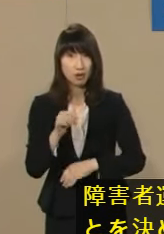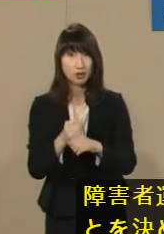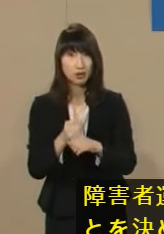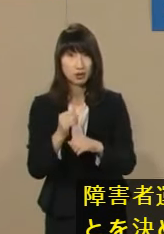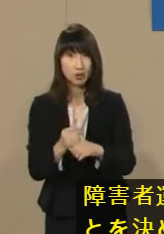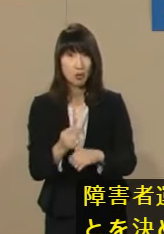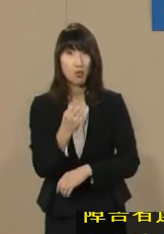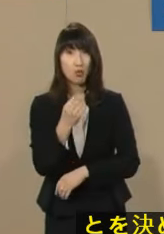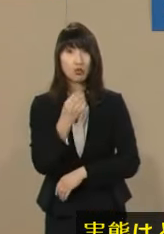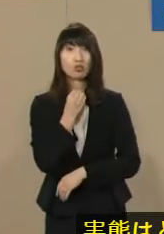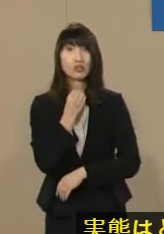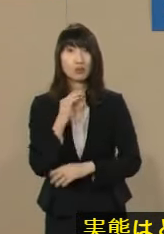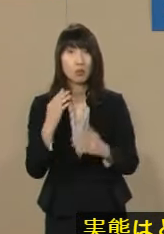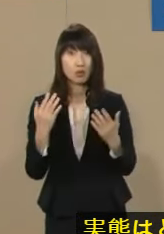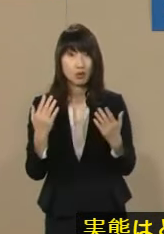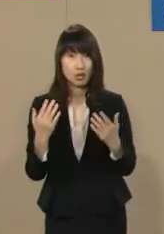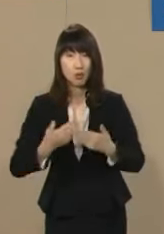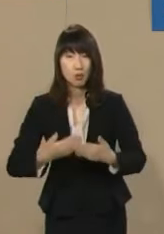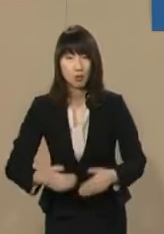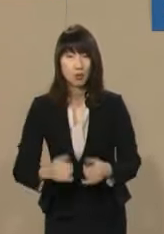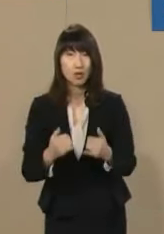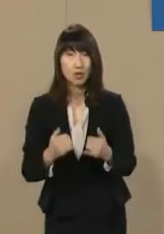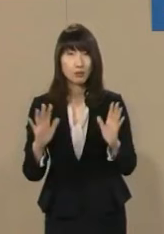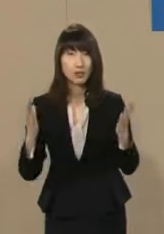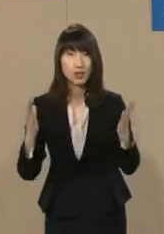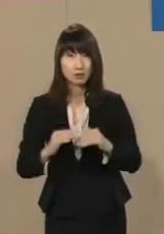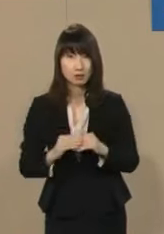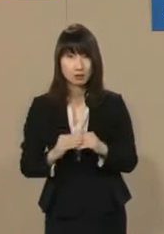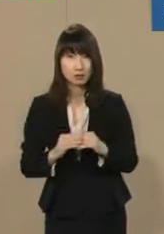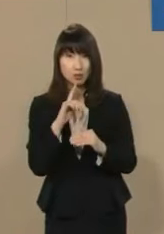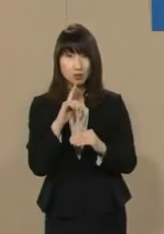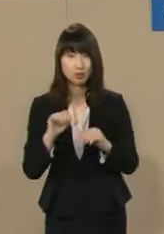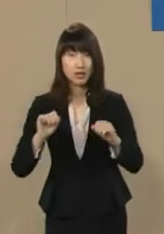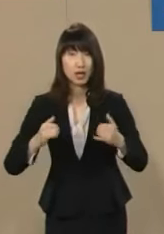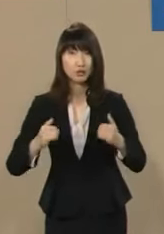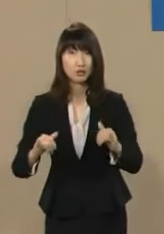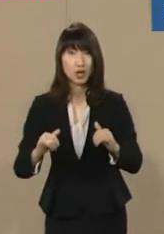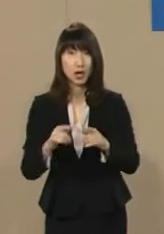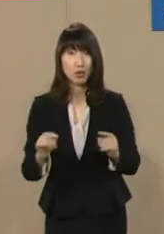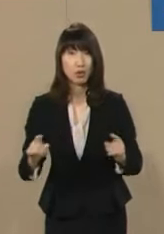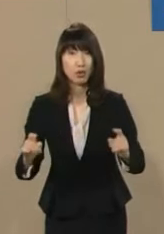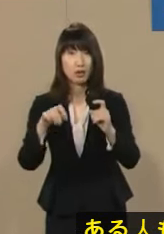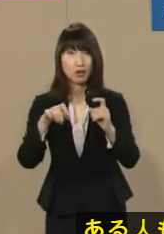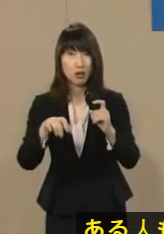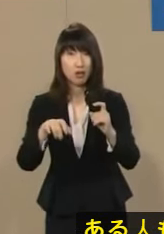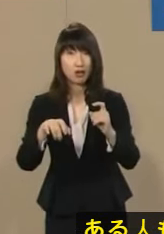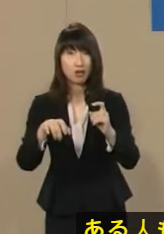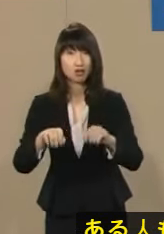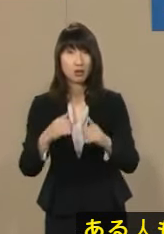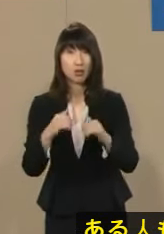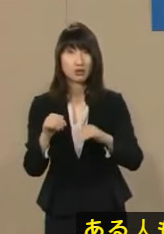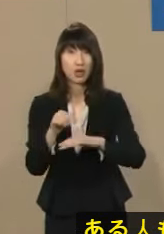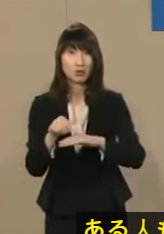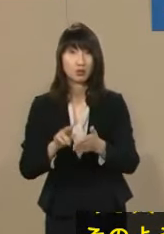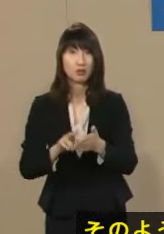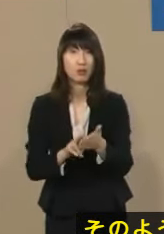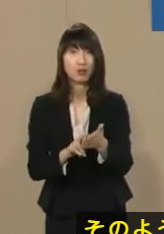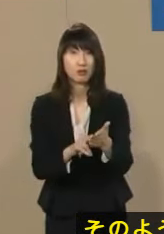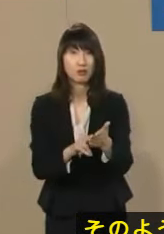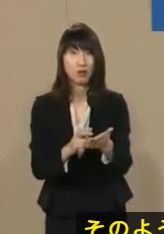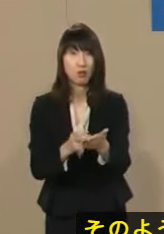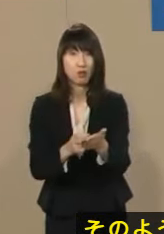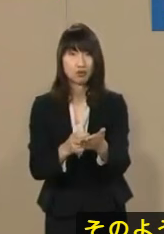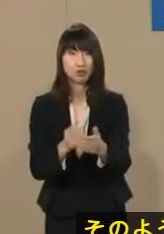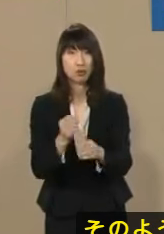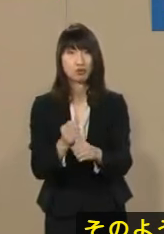人も重度の障害がある人もいません。そのようないわゆる健常者が国会で障害者施策が決めて法律